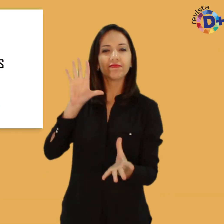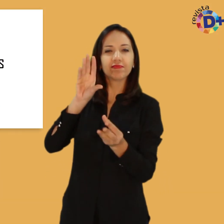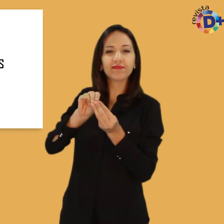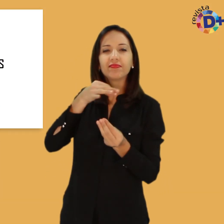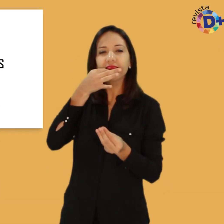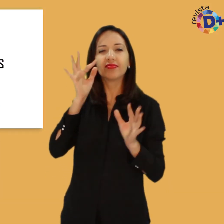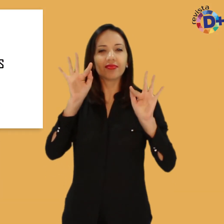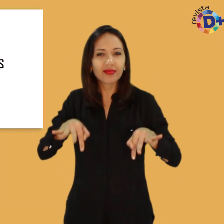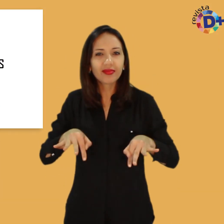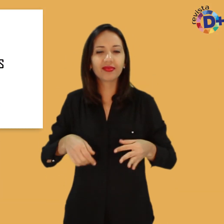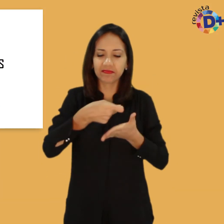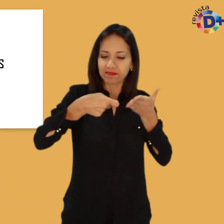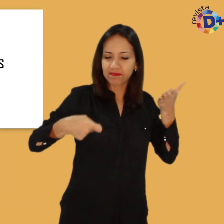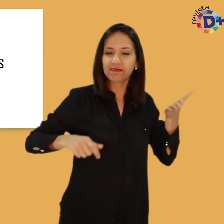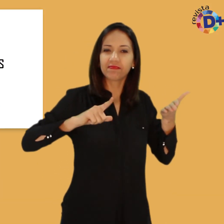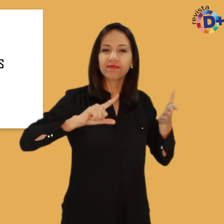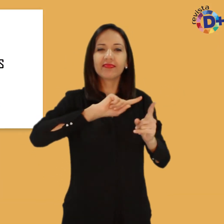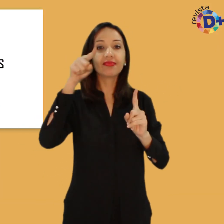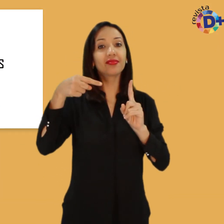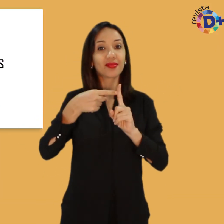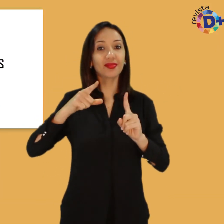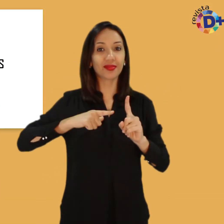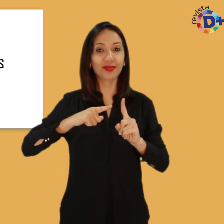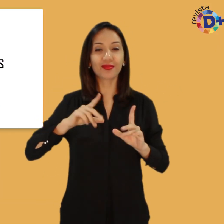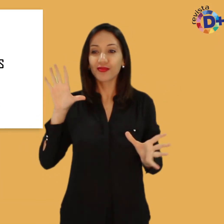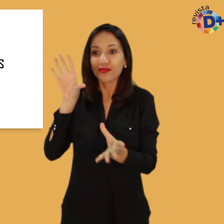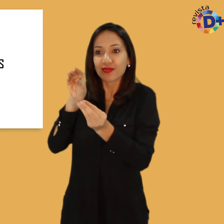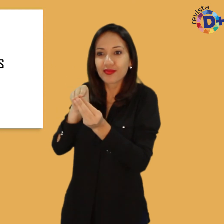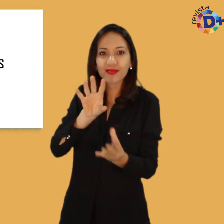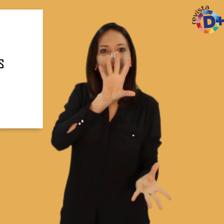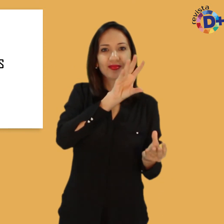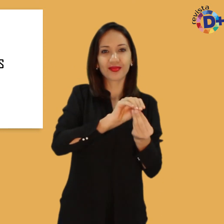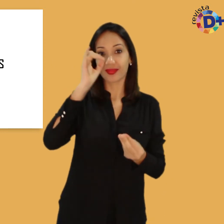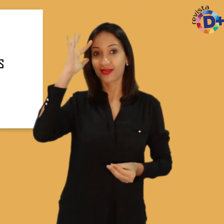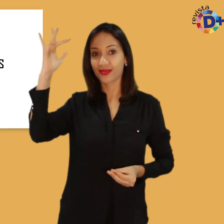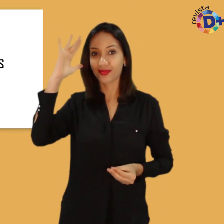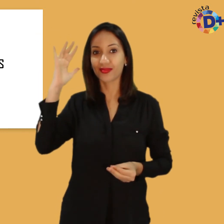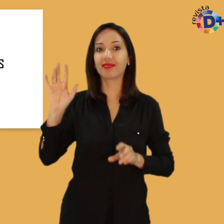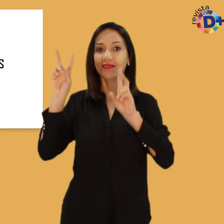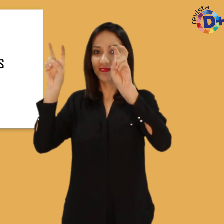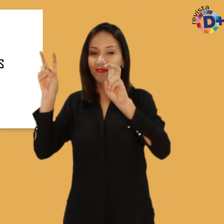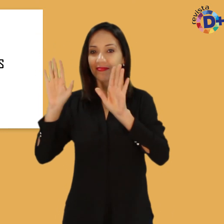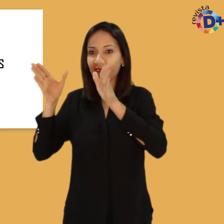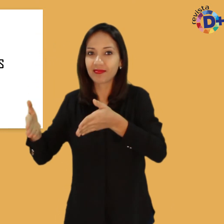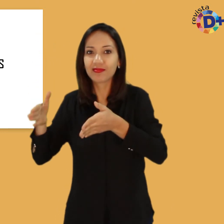Considerações finais. Este ensaio teve como objetivo fazer uma breve revisão teórica sobre os pressupostos